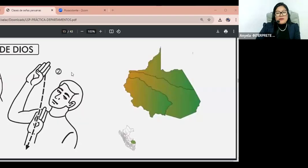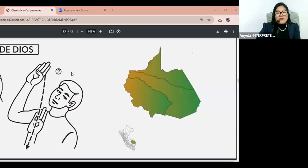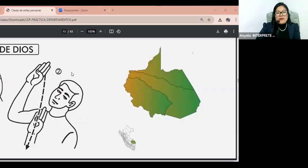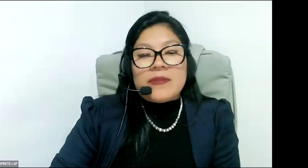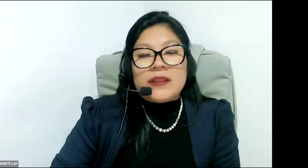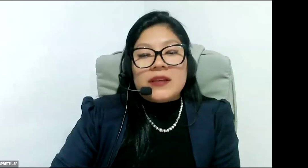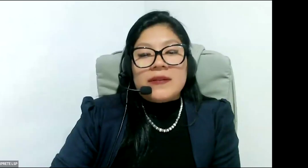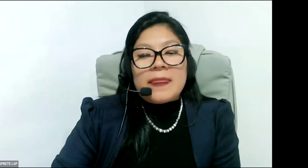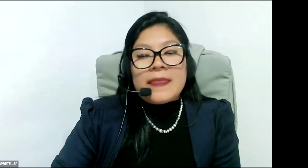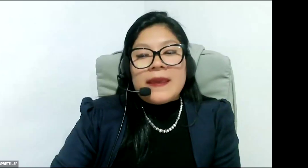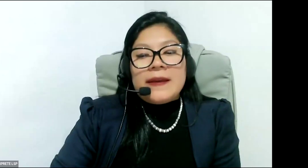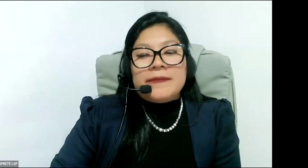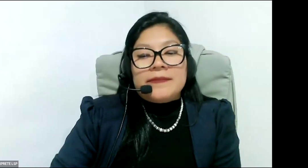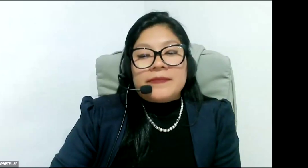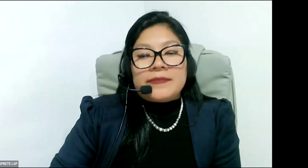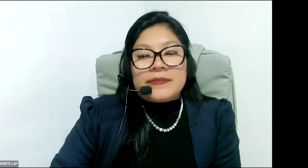configuramos